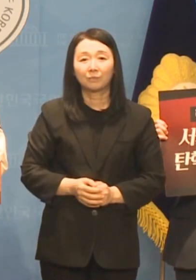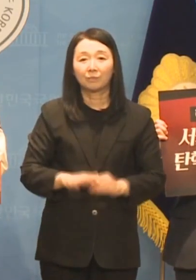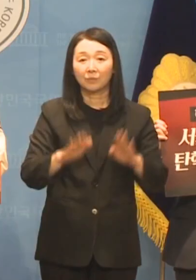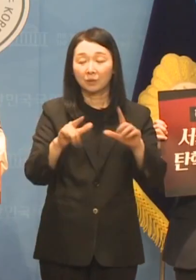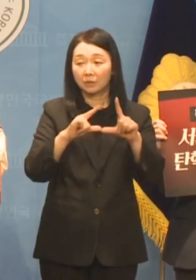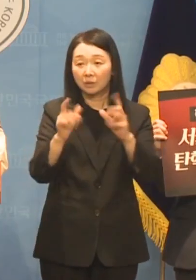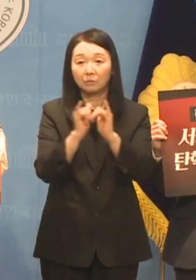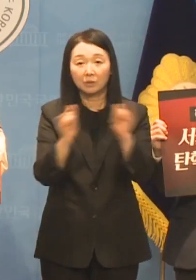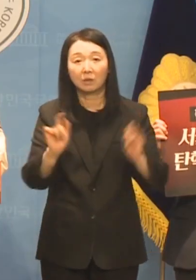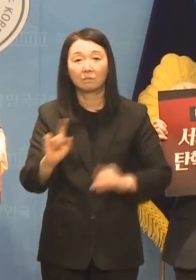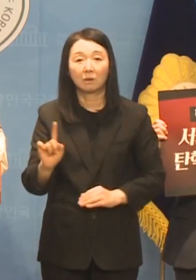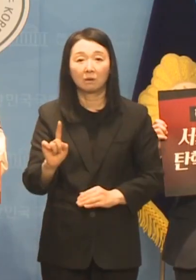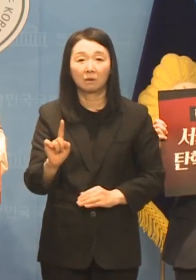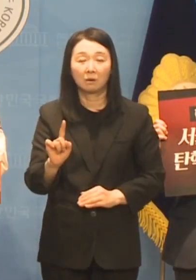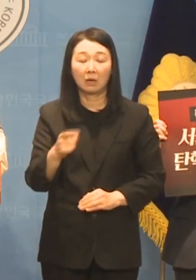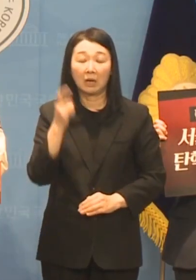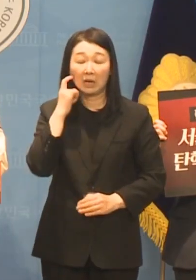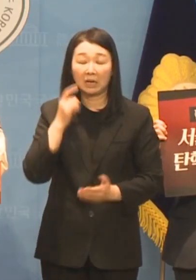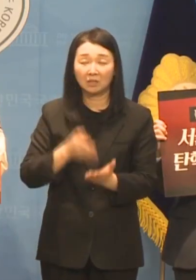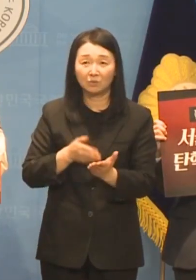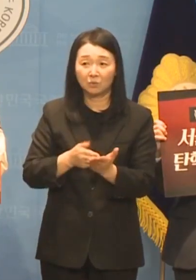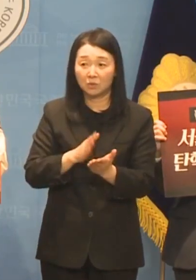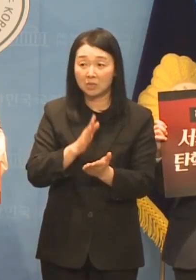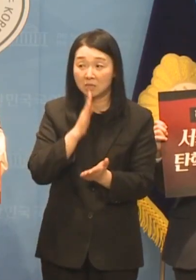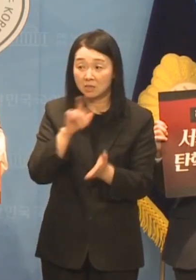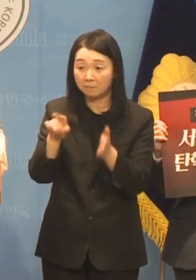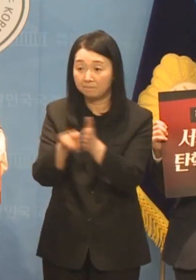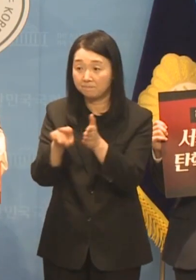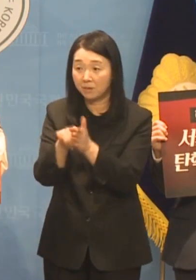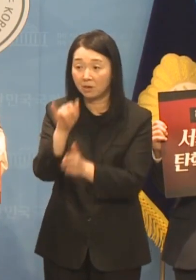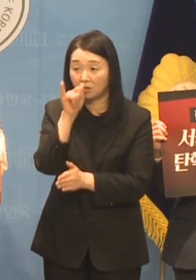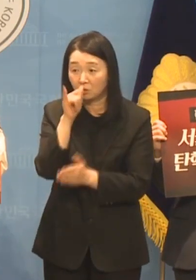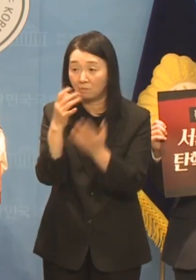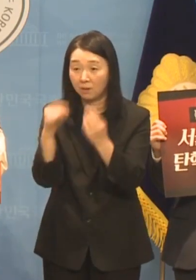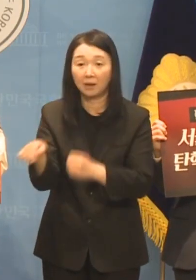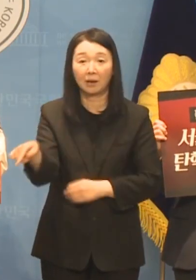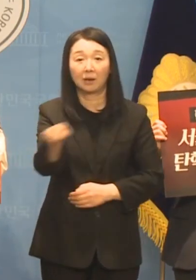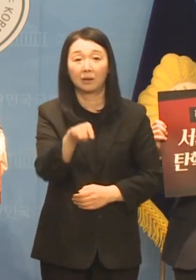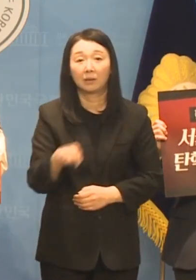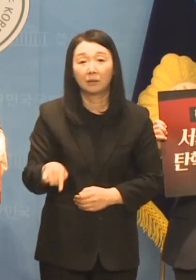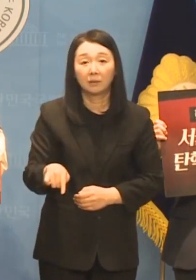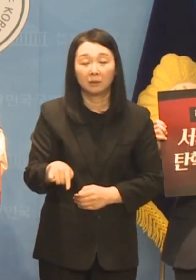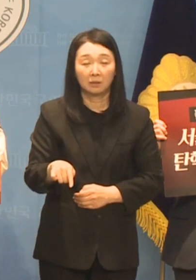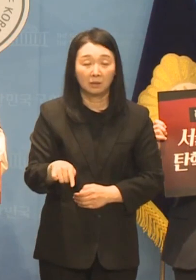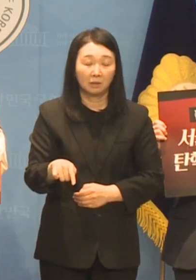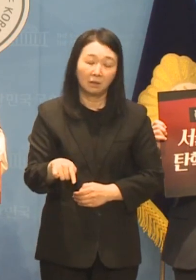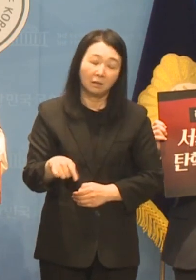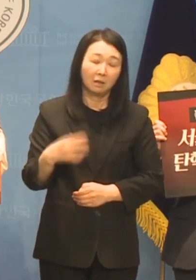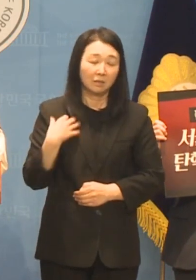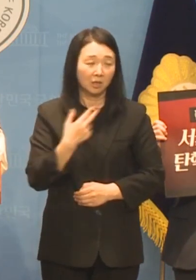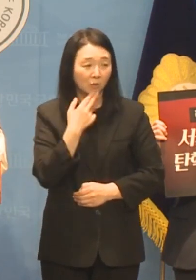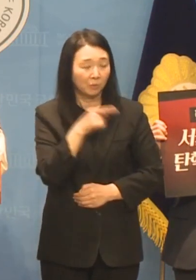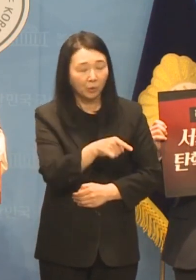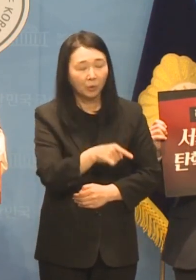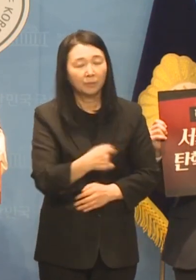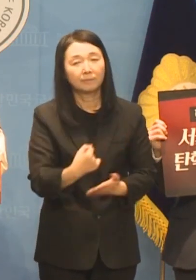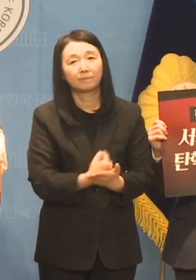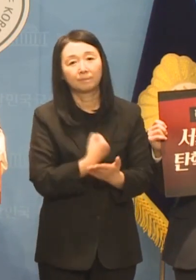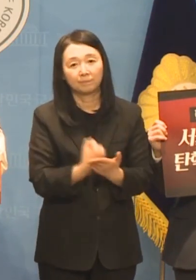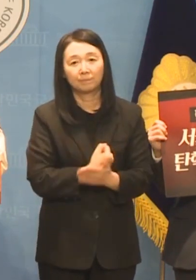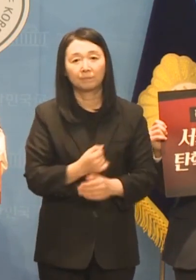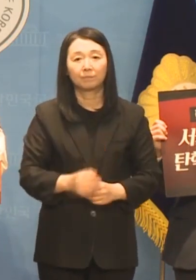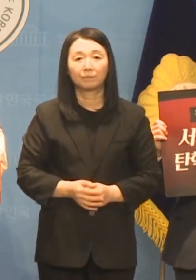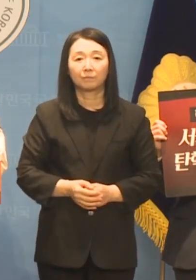일부 사람들은 이러한 가짜뉴스를 진실로 믿고 있습니다. 이러한 무책임한 행동이 정말 개탄스러울